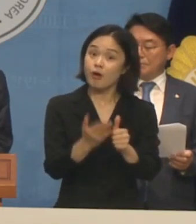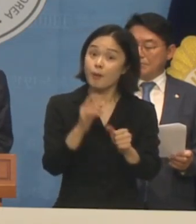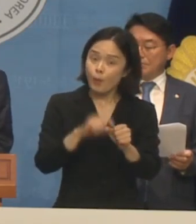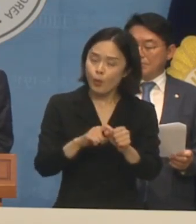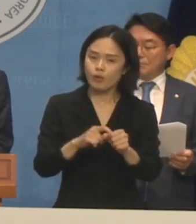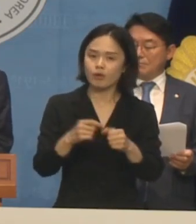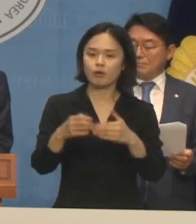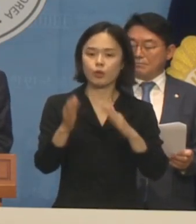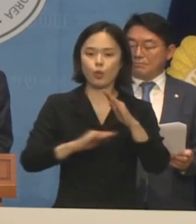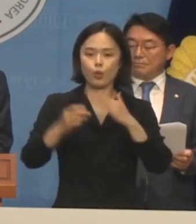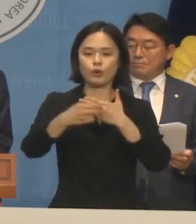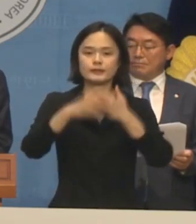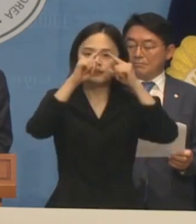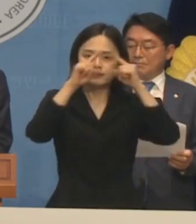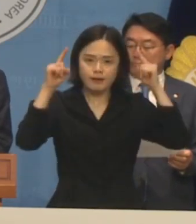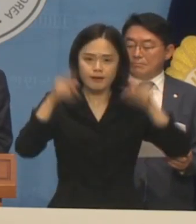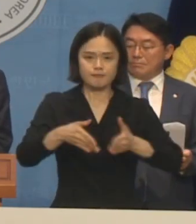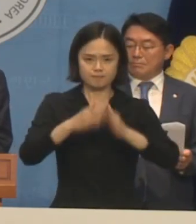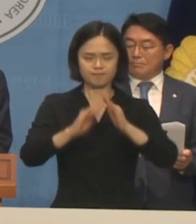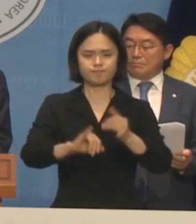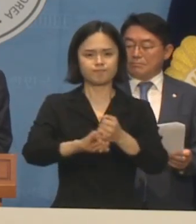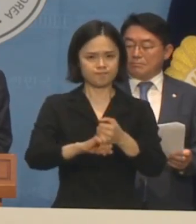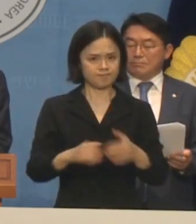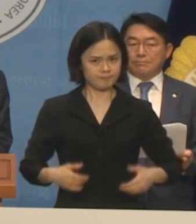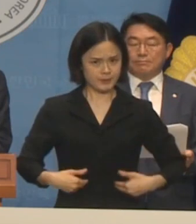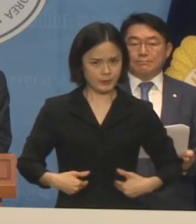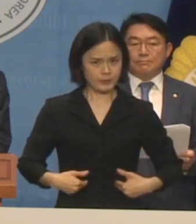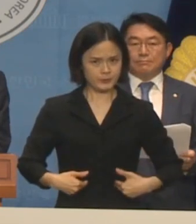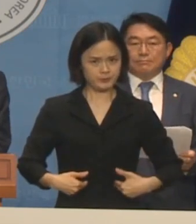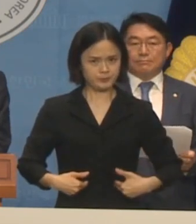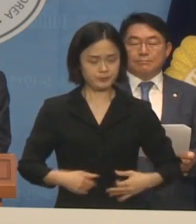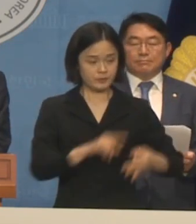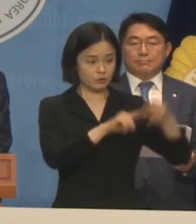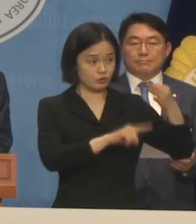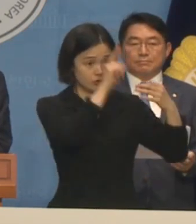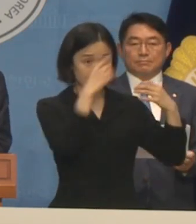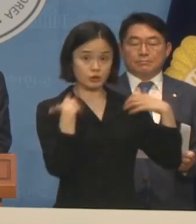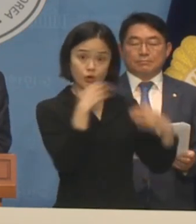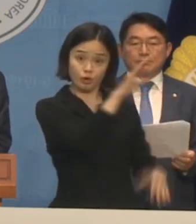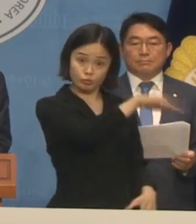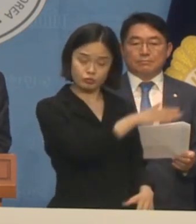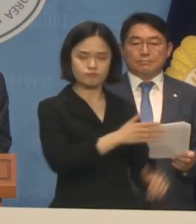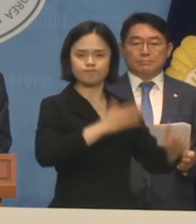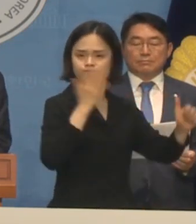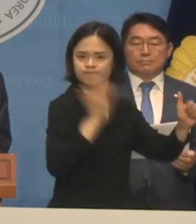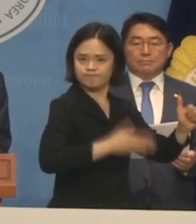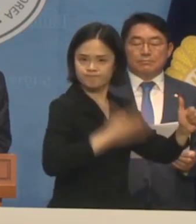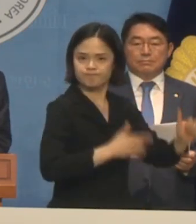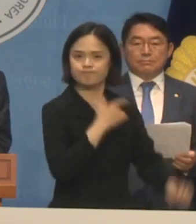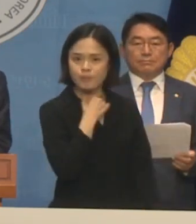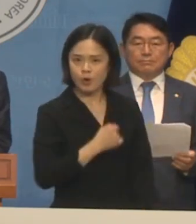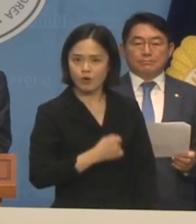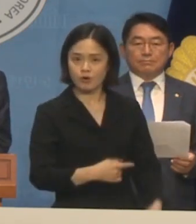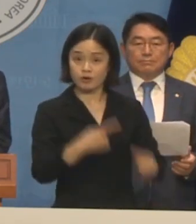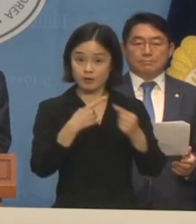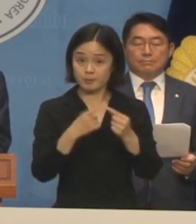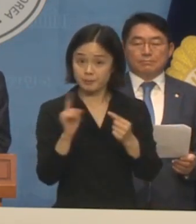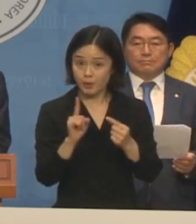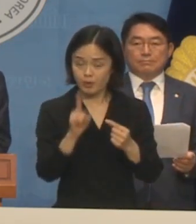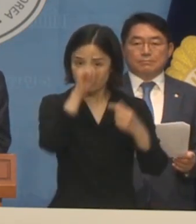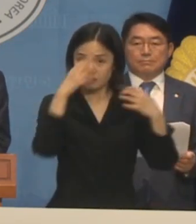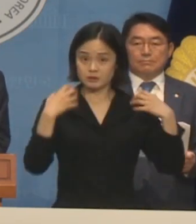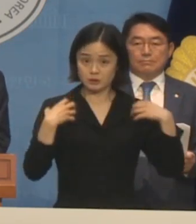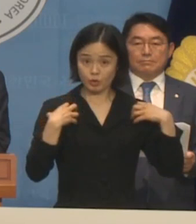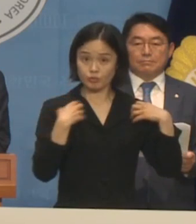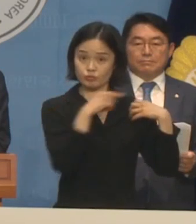합니다. 이에 우리는 윤석열 정부의 아래와 같이 강력히 촉구합니다. 하나, 정부는